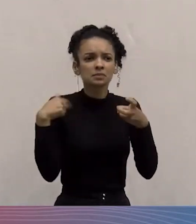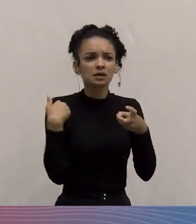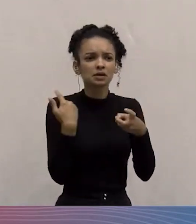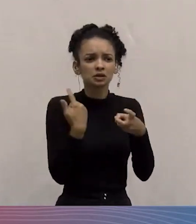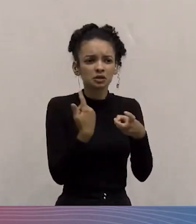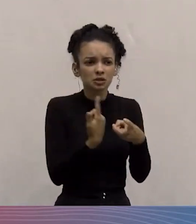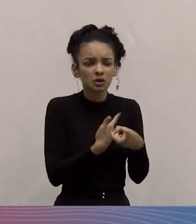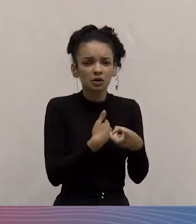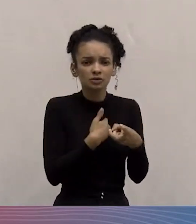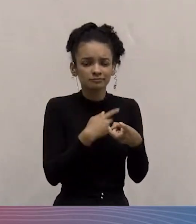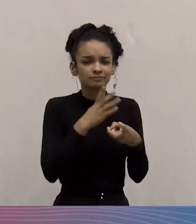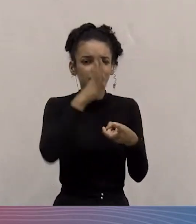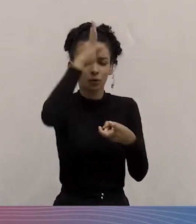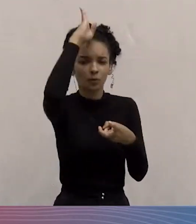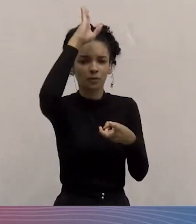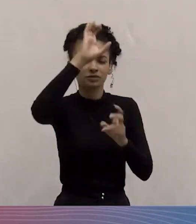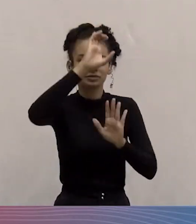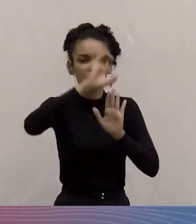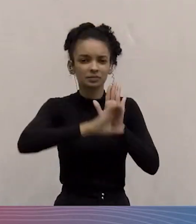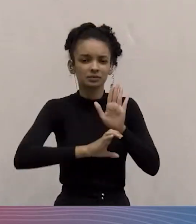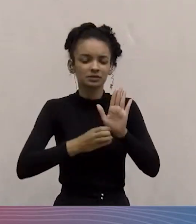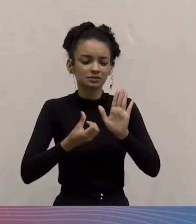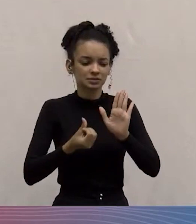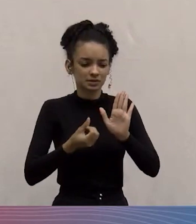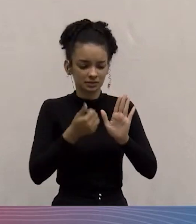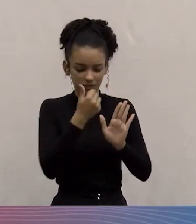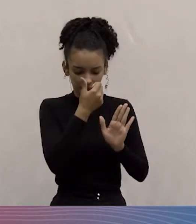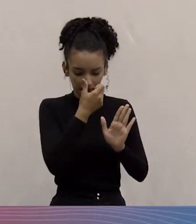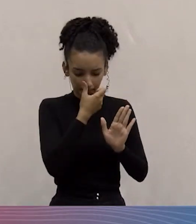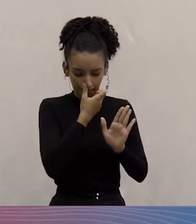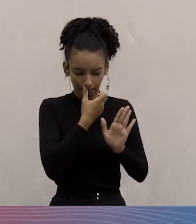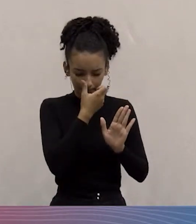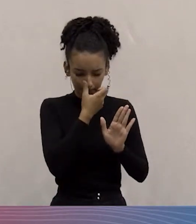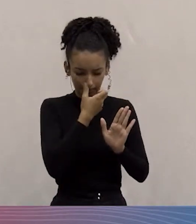nós, Romanos 6, vamos lá, Romanos 6,